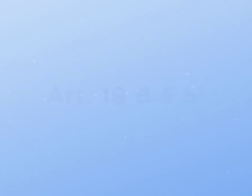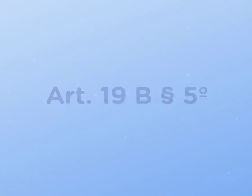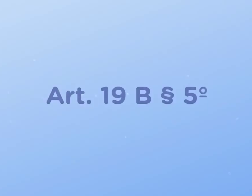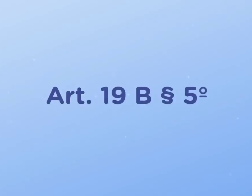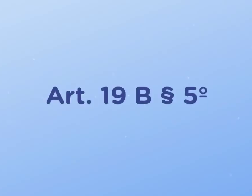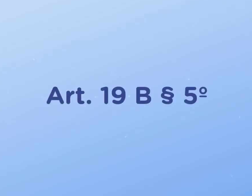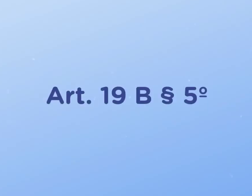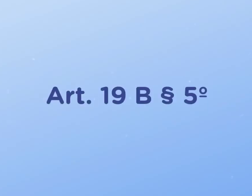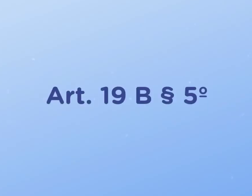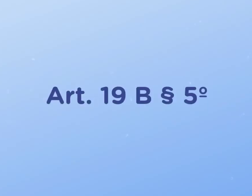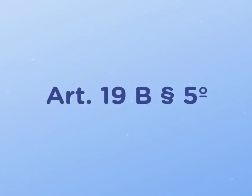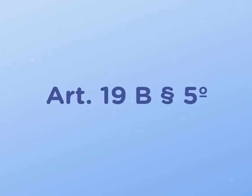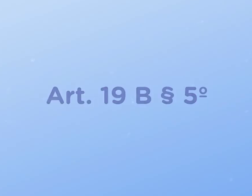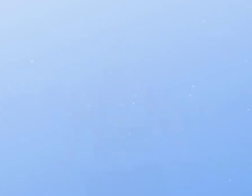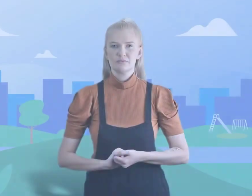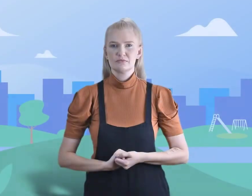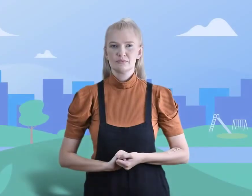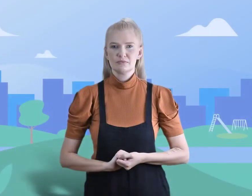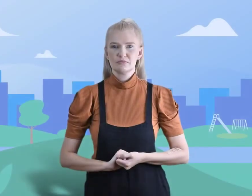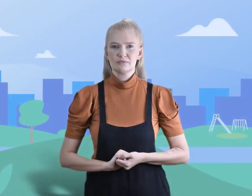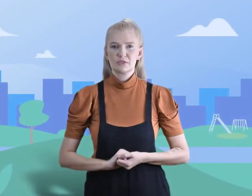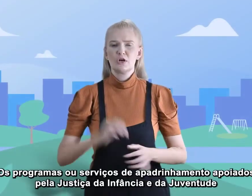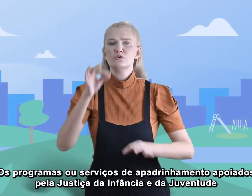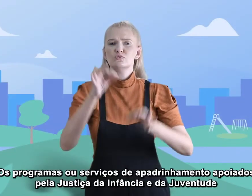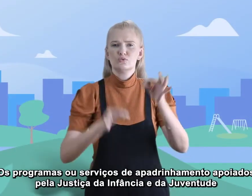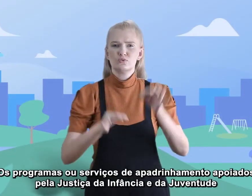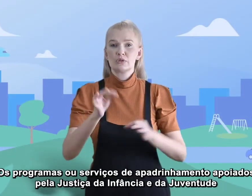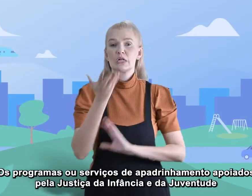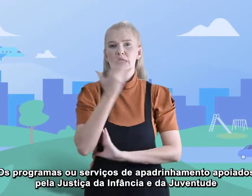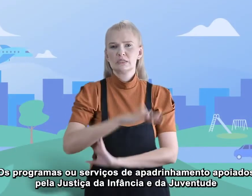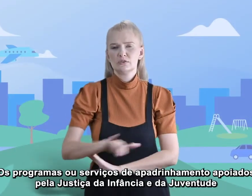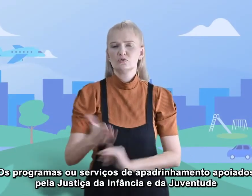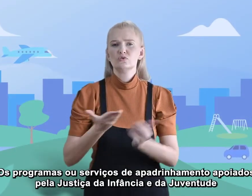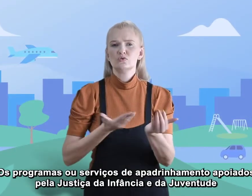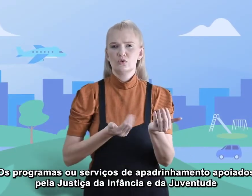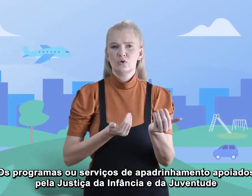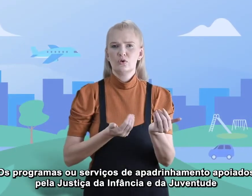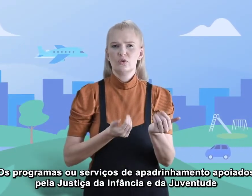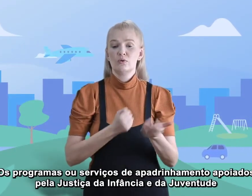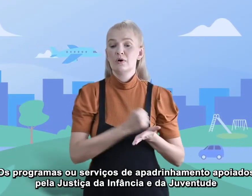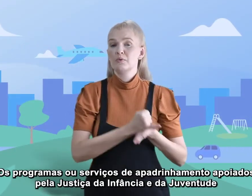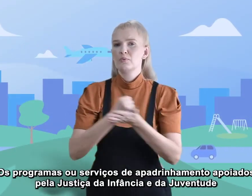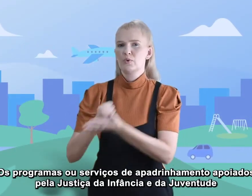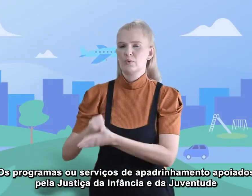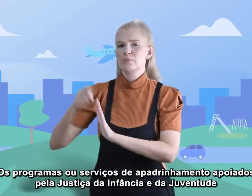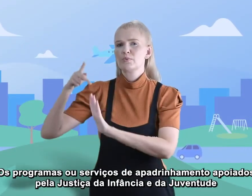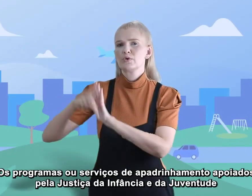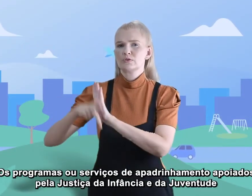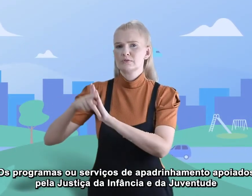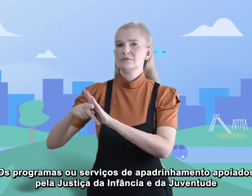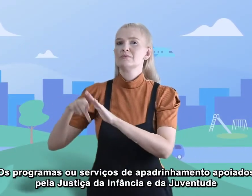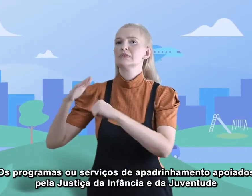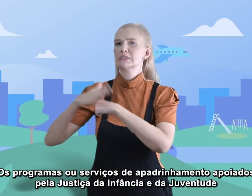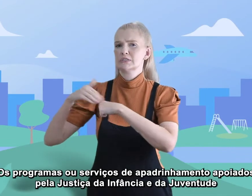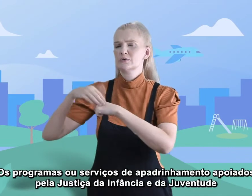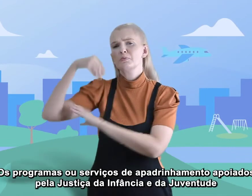Artigo 19b, parágrafo 5º. Os programas ou serviços de apadrinhamento, apoiados